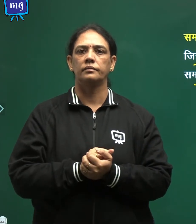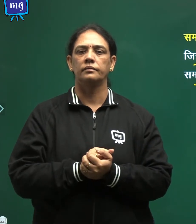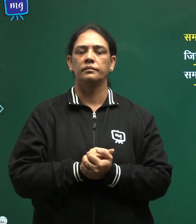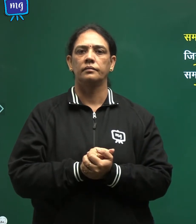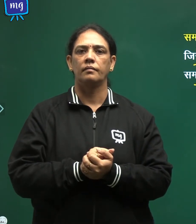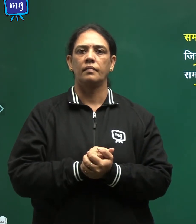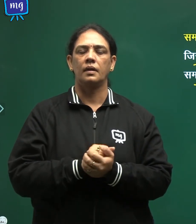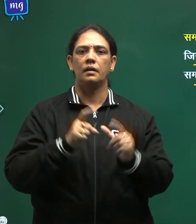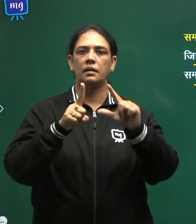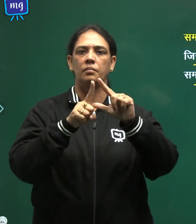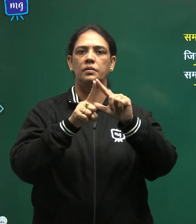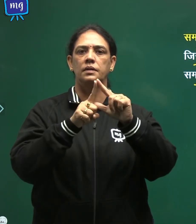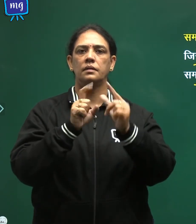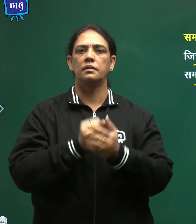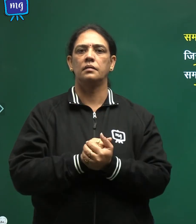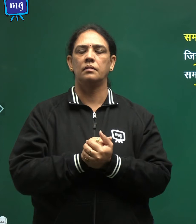त्रिभुज